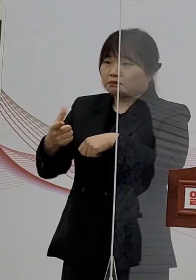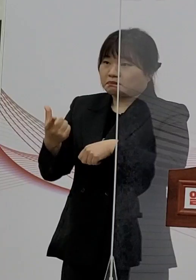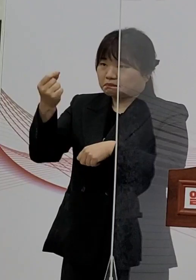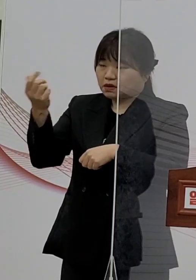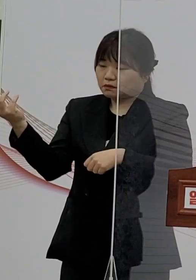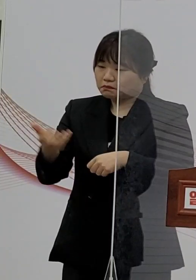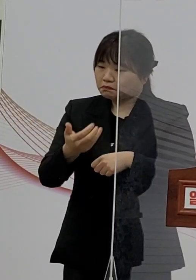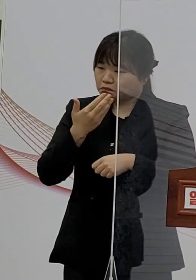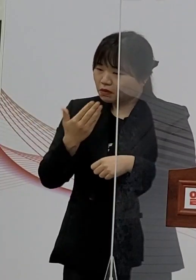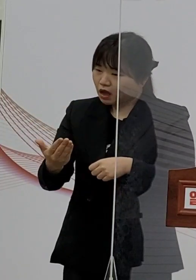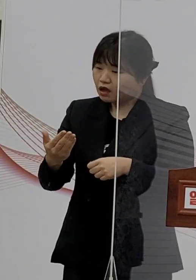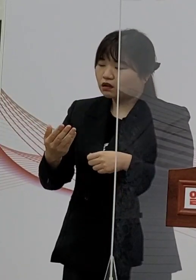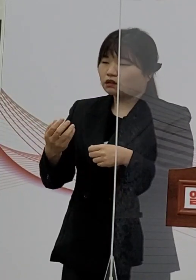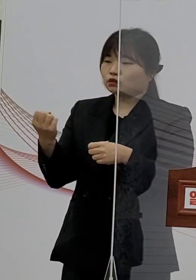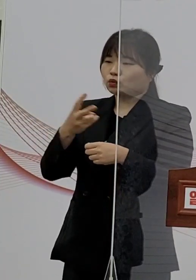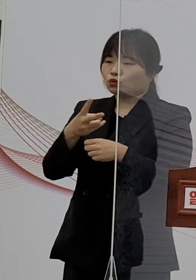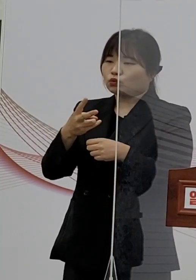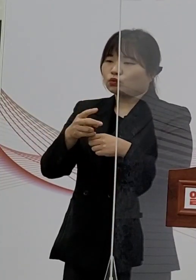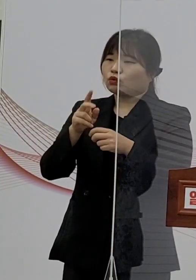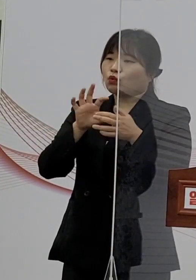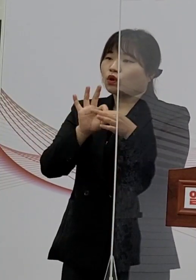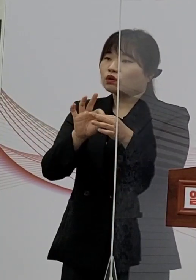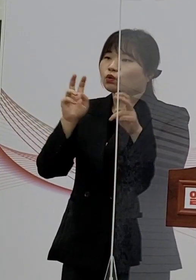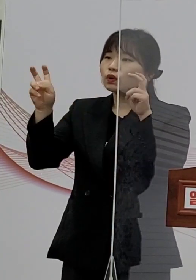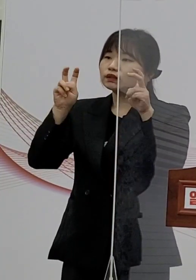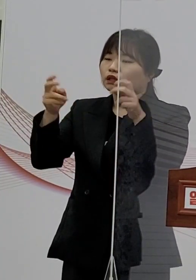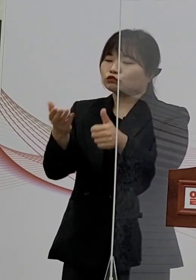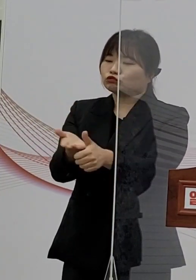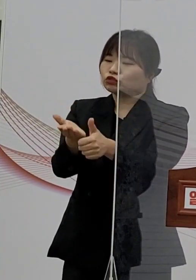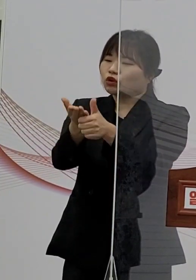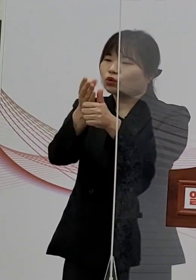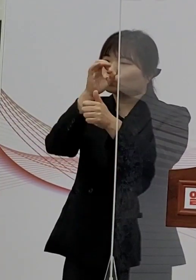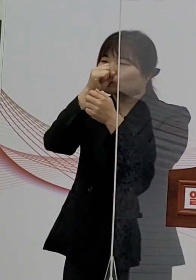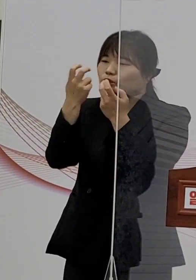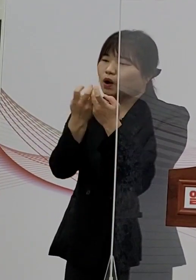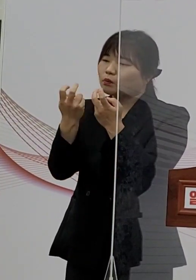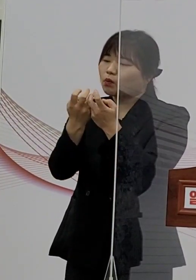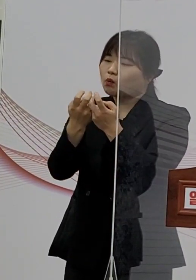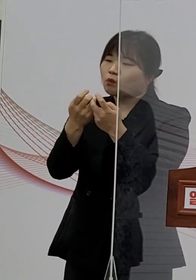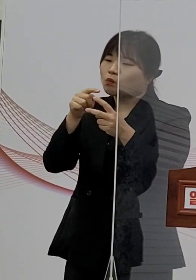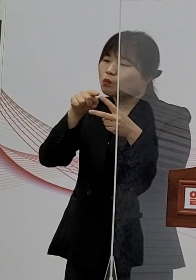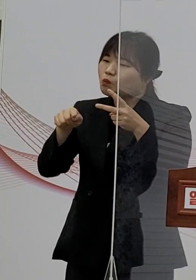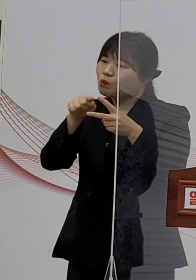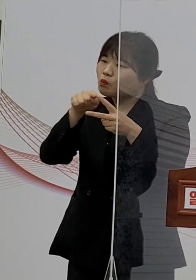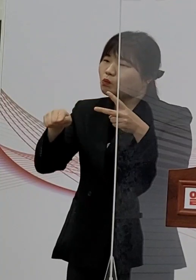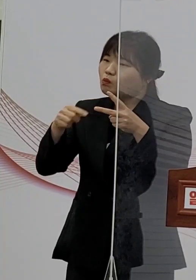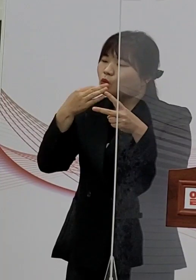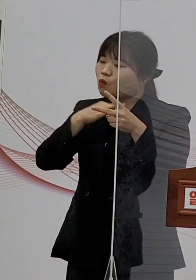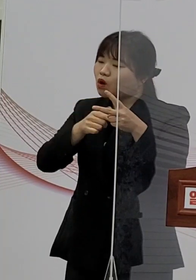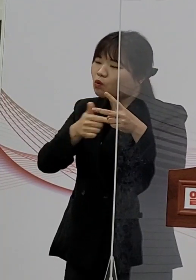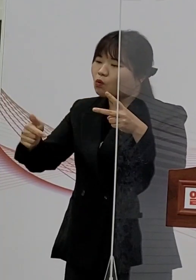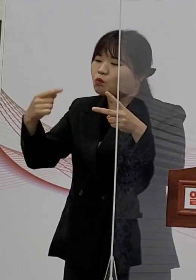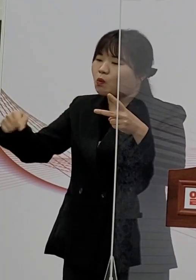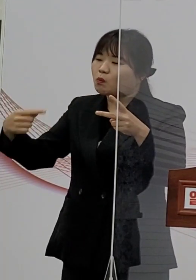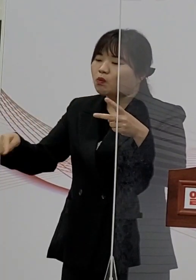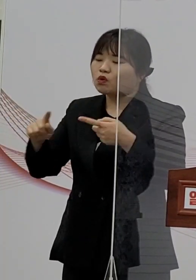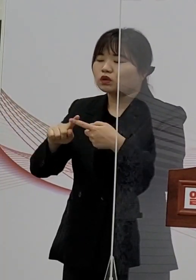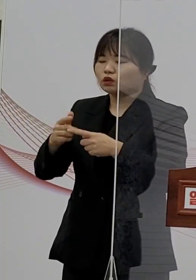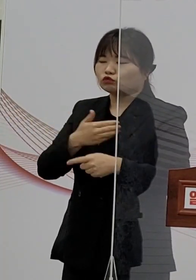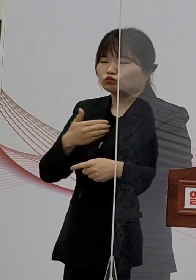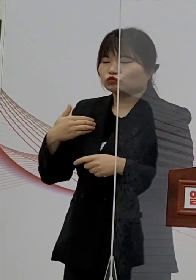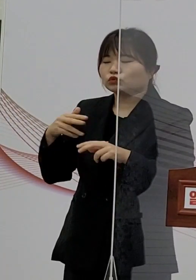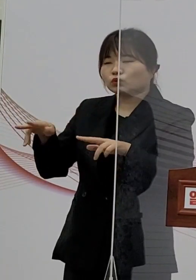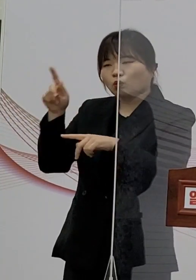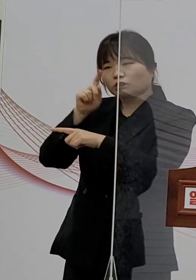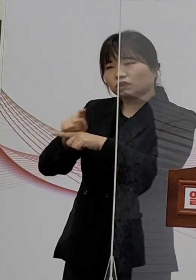또 우리 방산기업을 육성하는데 어떤 것이 훨씬 더 효과적이고 유익한지에 대한 충분한 검토